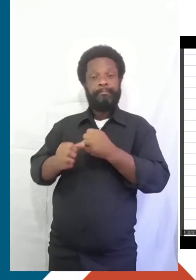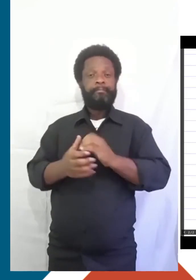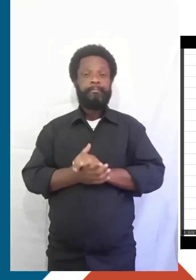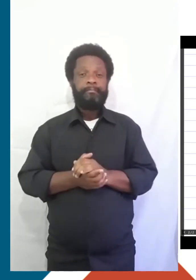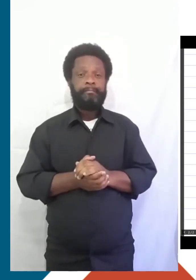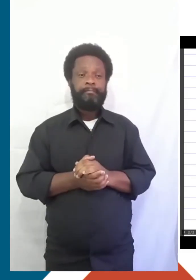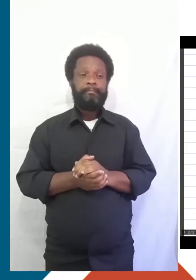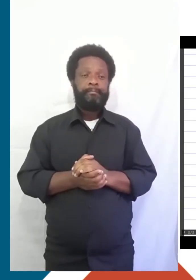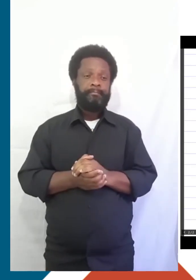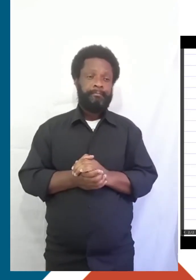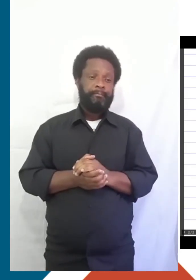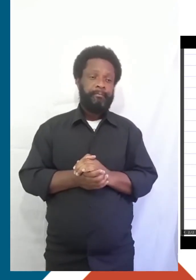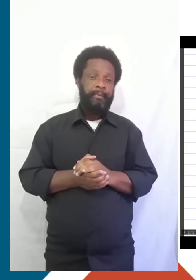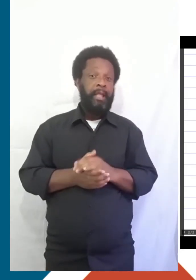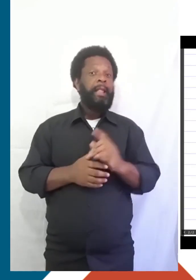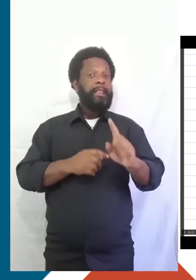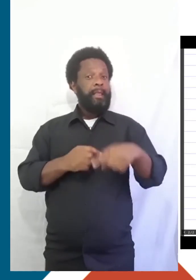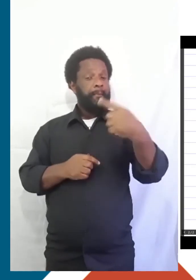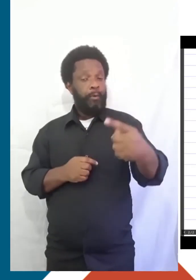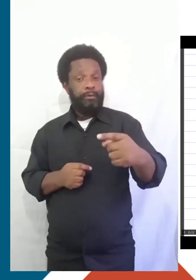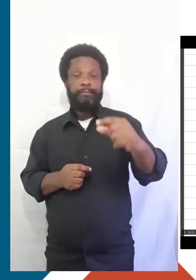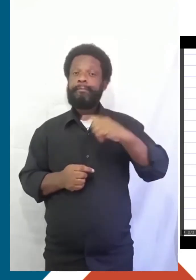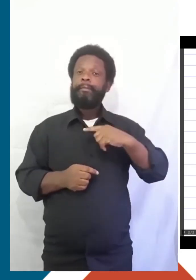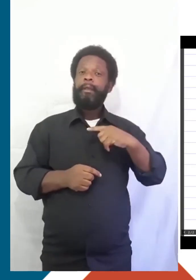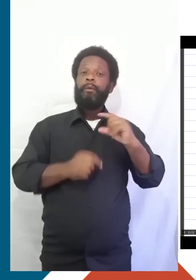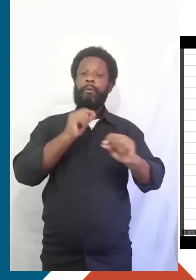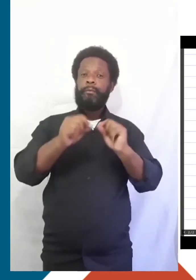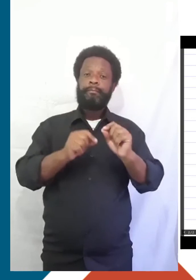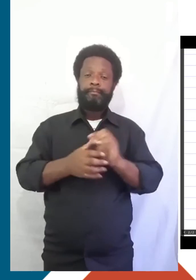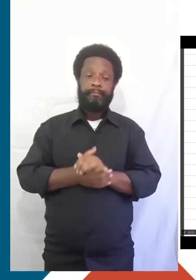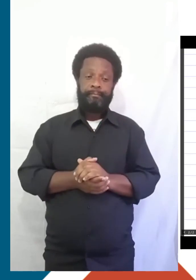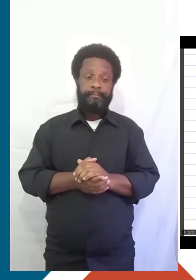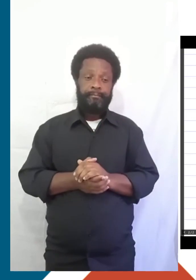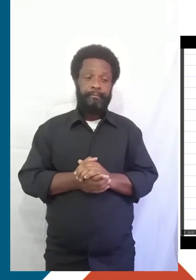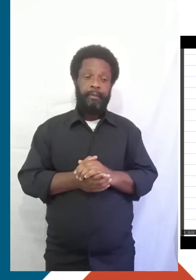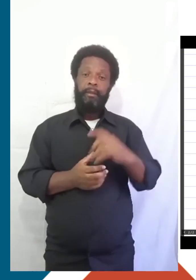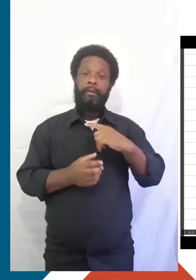o polo negativo vai atrair o polo positivo. Depois nós temos